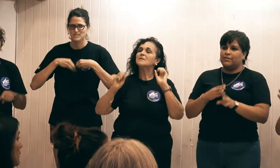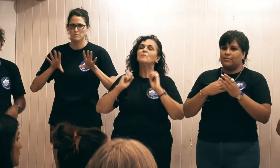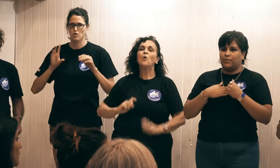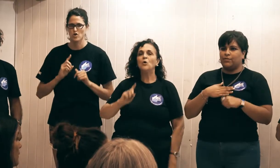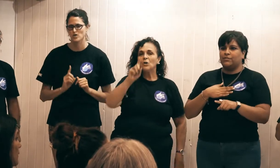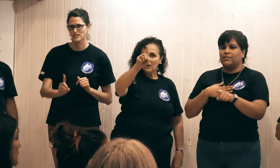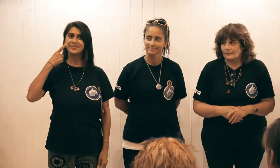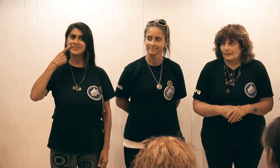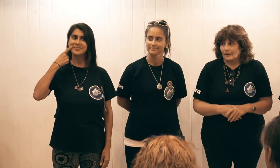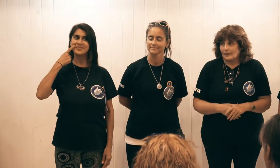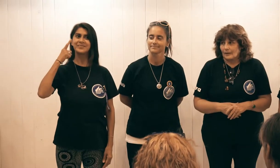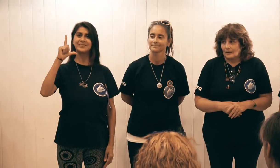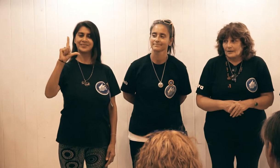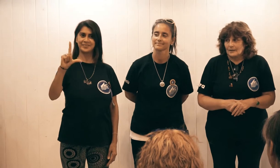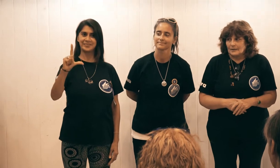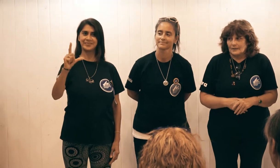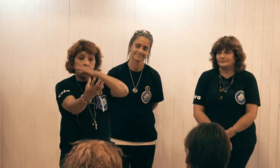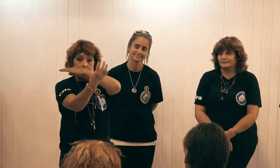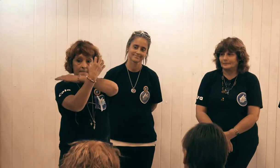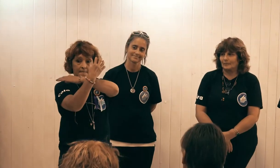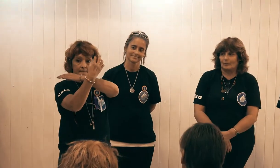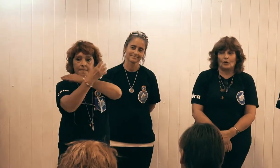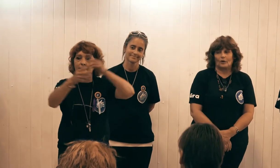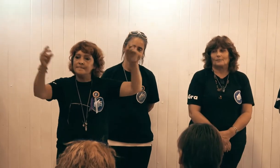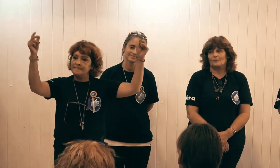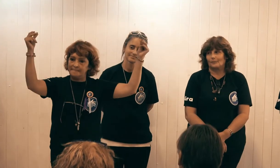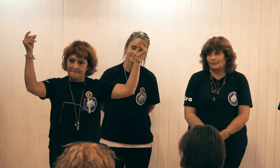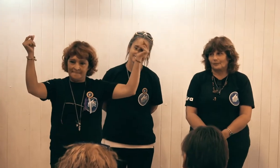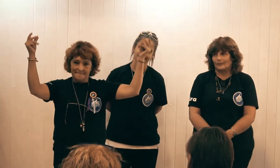la mía que vuelan tras un mismo sueño.